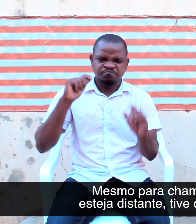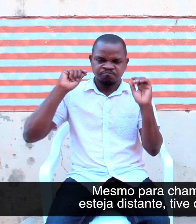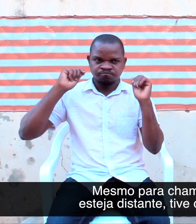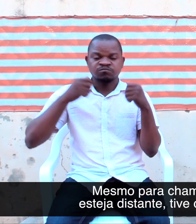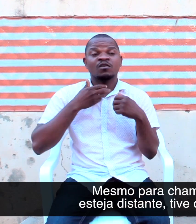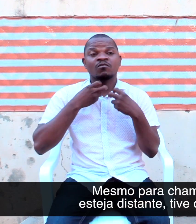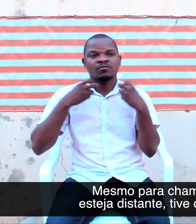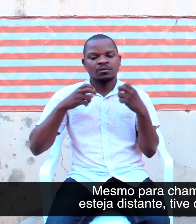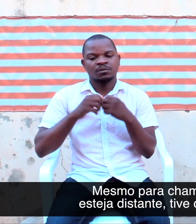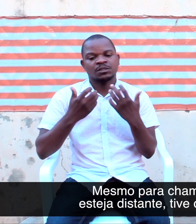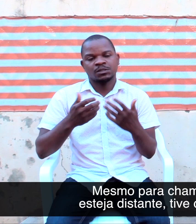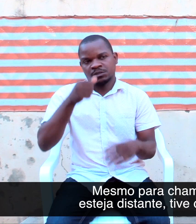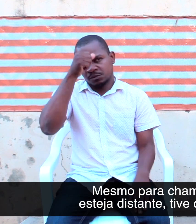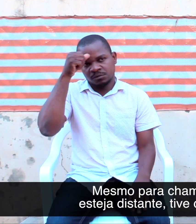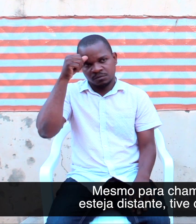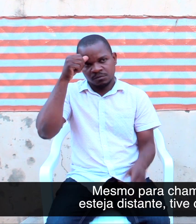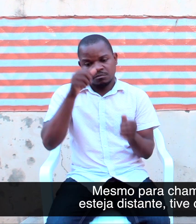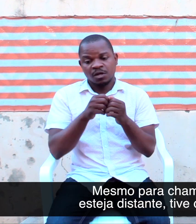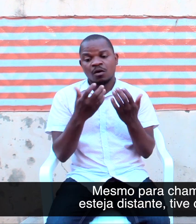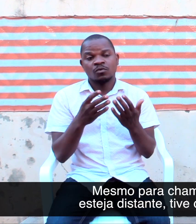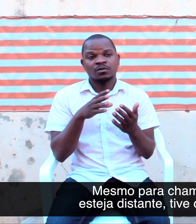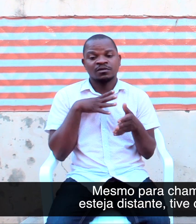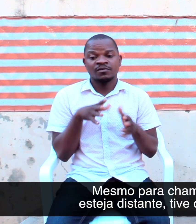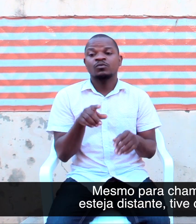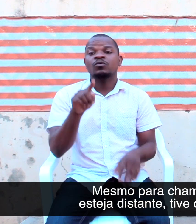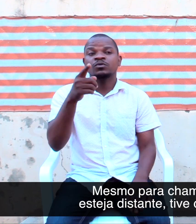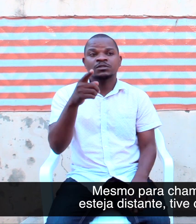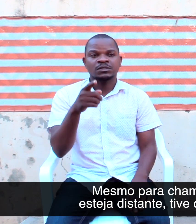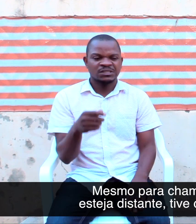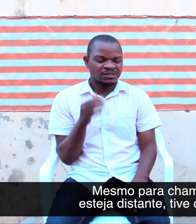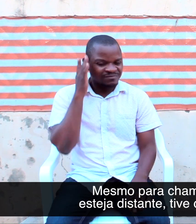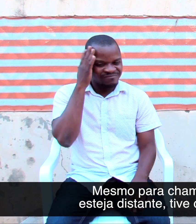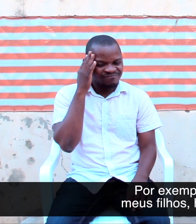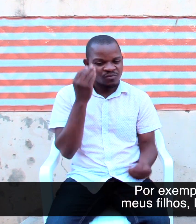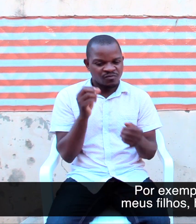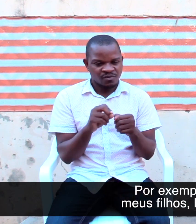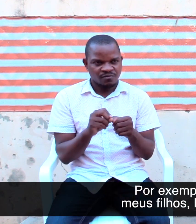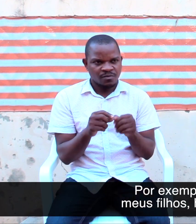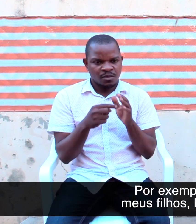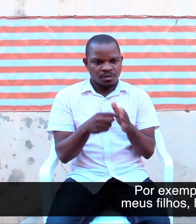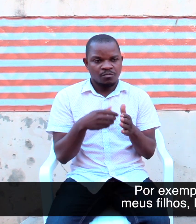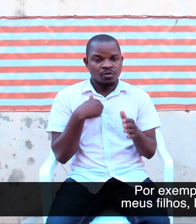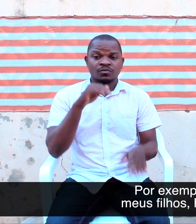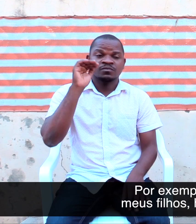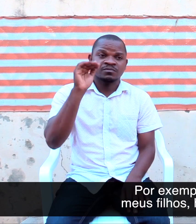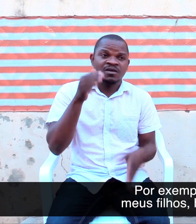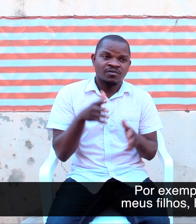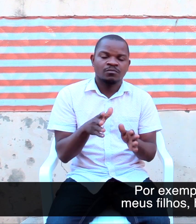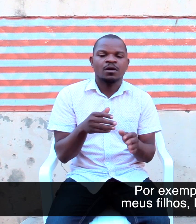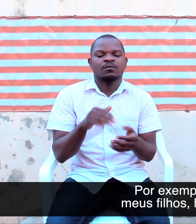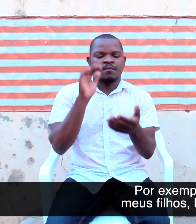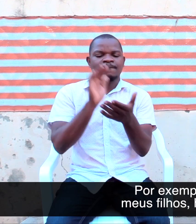mesmo até para chamar um deles distante, tive que encontrar um meio termo. Eu, por exemplo, vou chamar os meus filhos hoje, eu